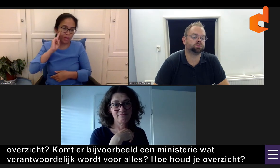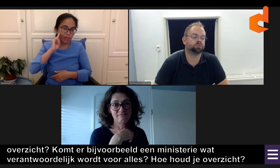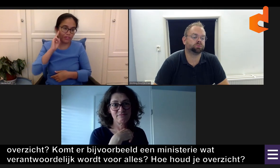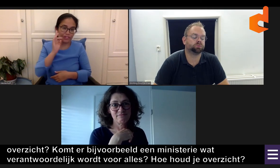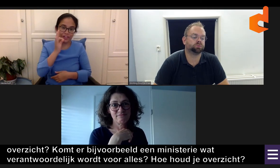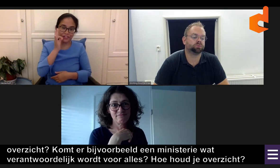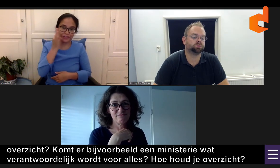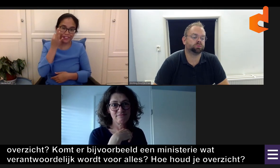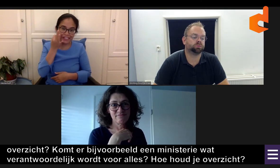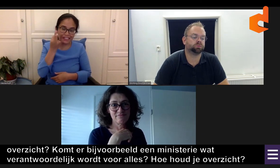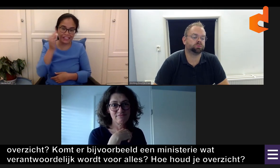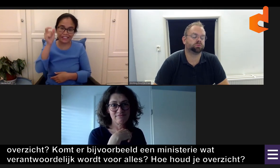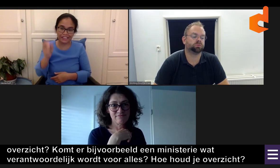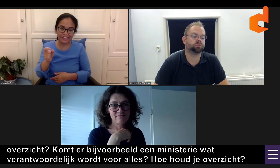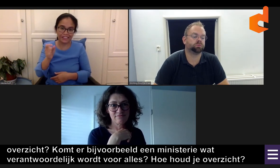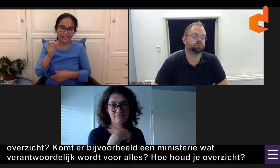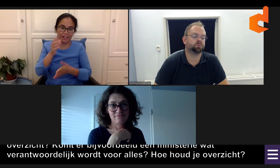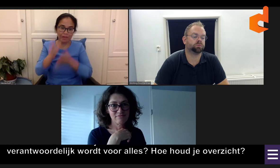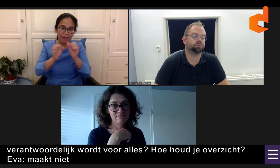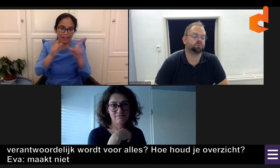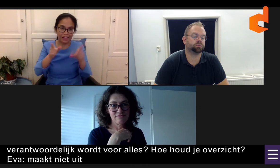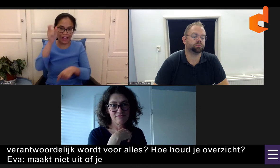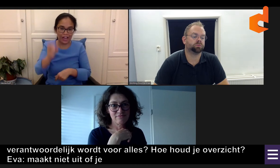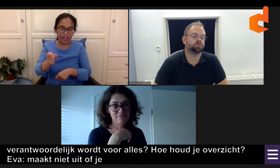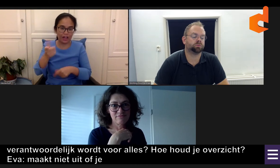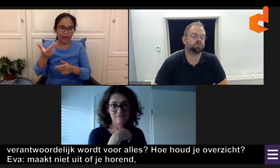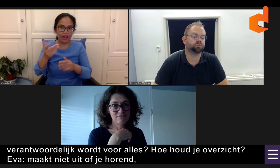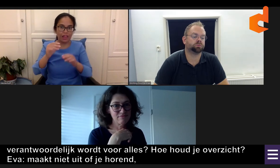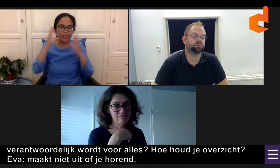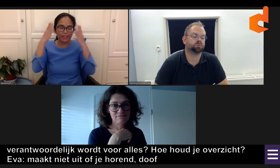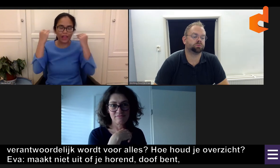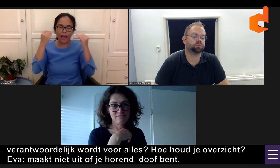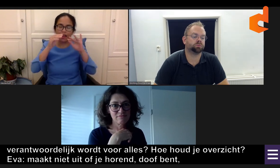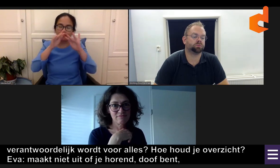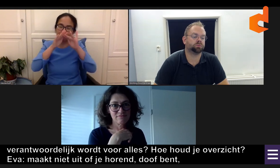Het maakt niet uit of je horend bent, doof bent, Fries, gebarentalig.